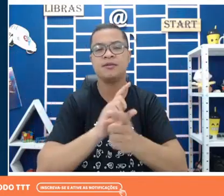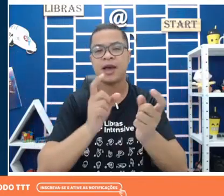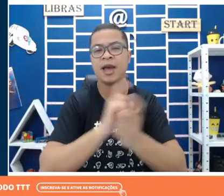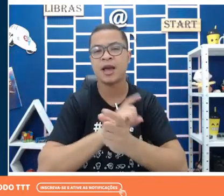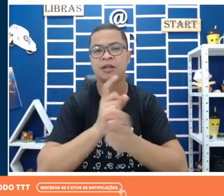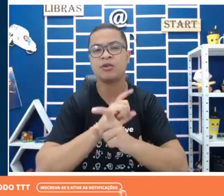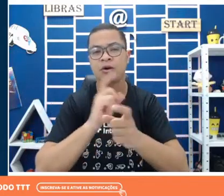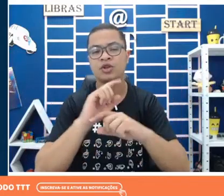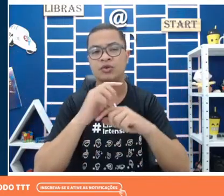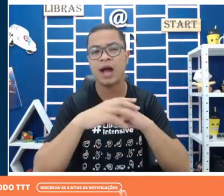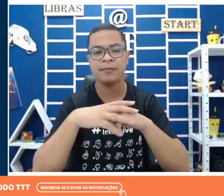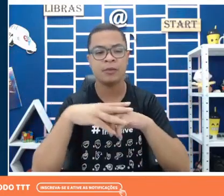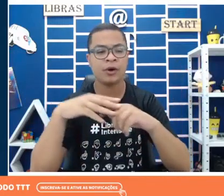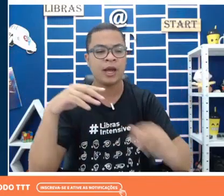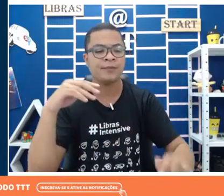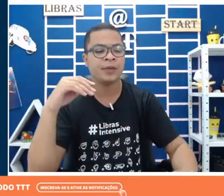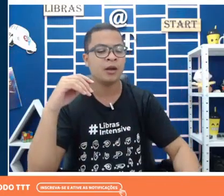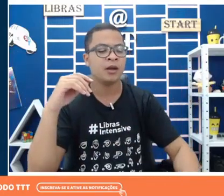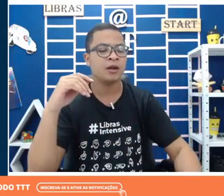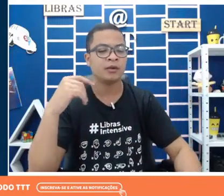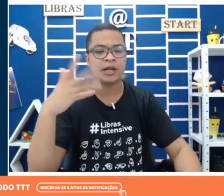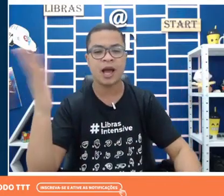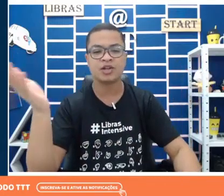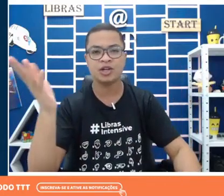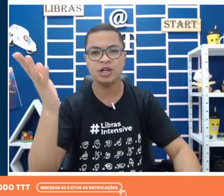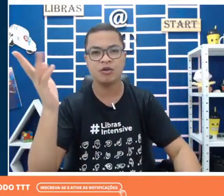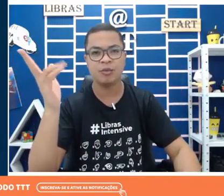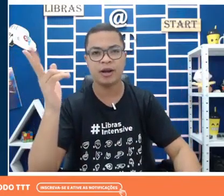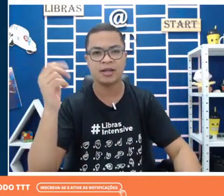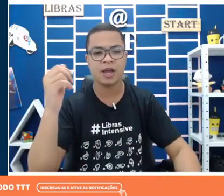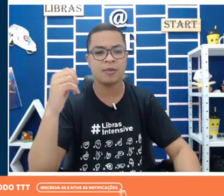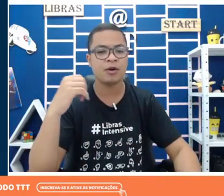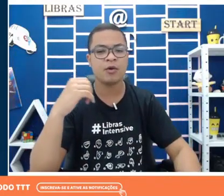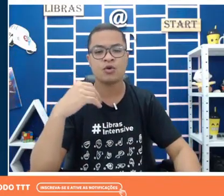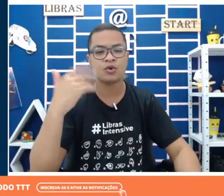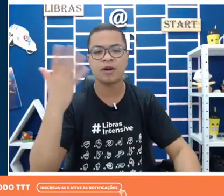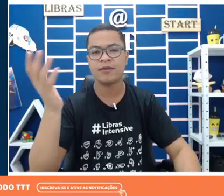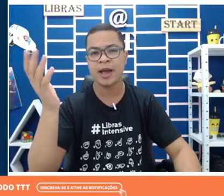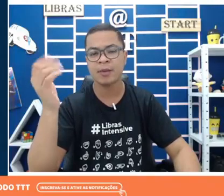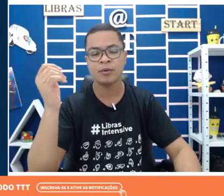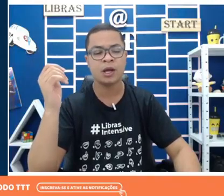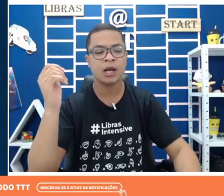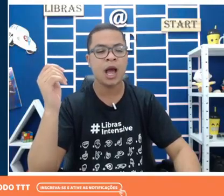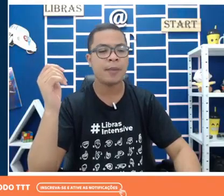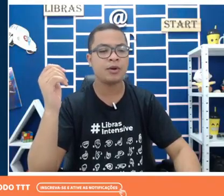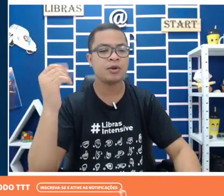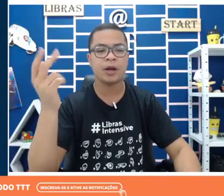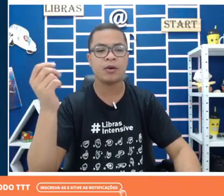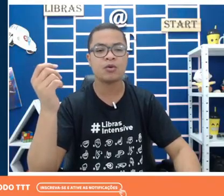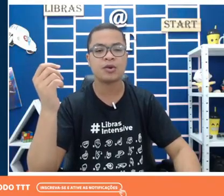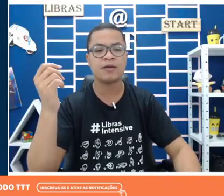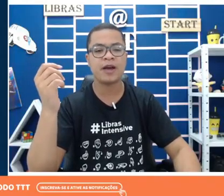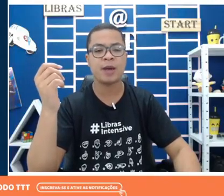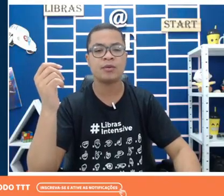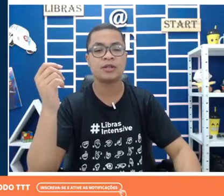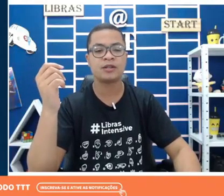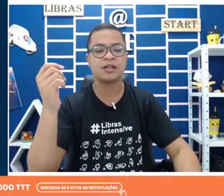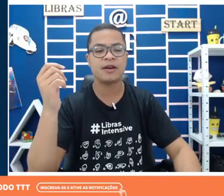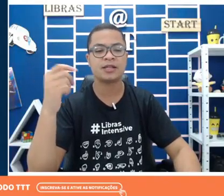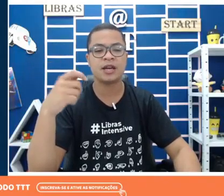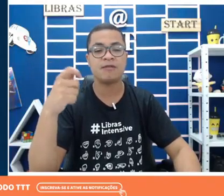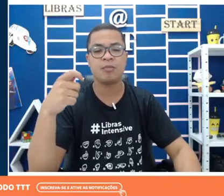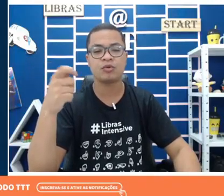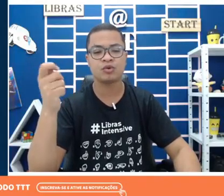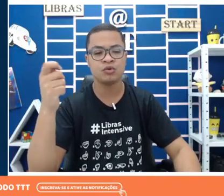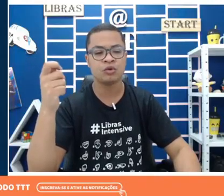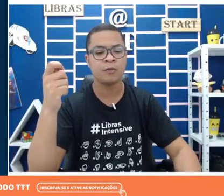sinalizado. Eles invertem, trocam de lugar, ok? Não tem artigo, por exemplo, não conjuga verbo. Professor, por que não conjuga verbo? Se você